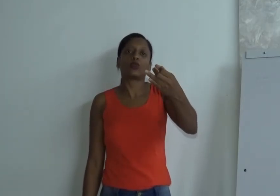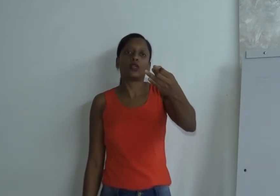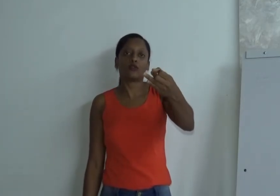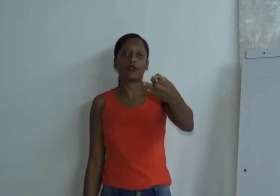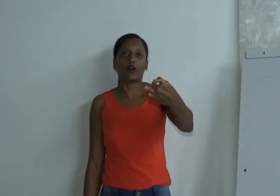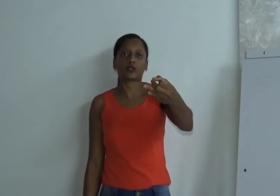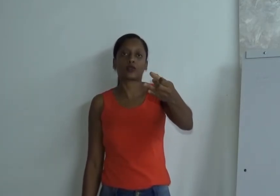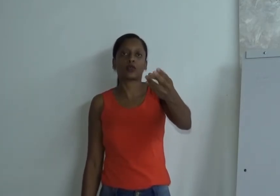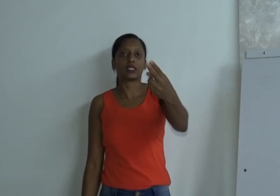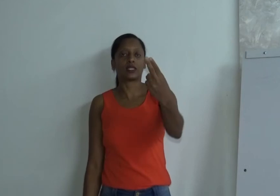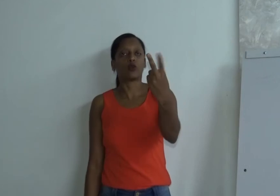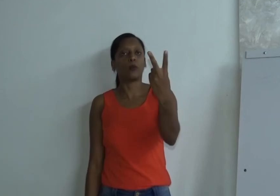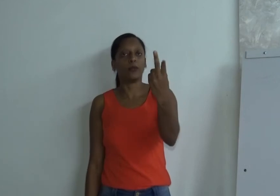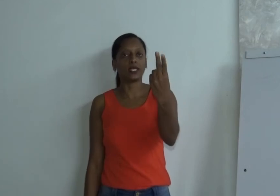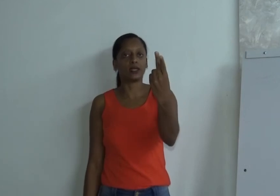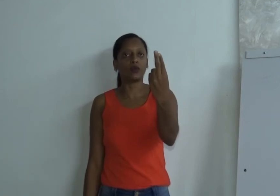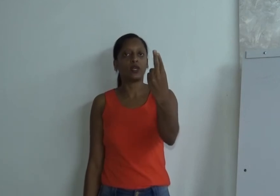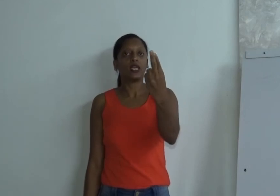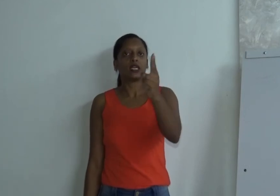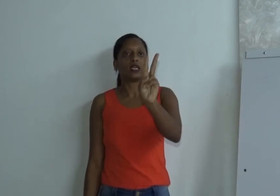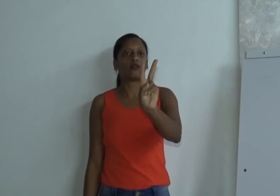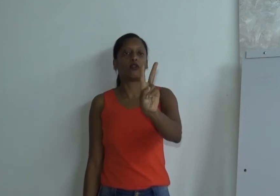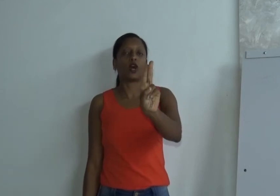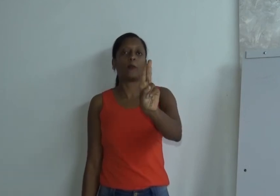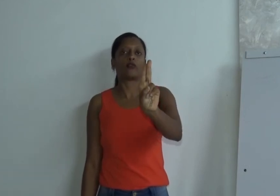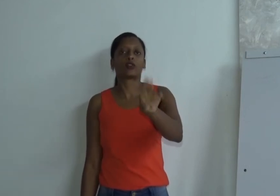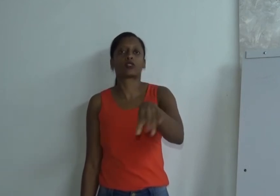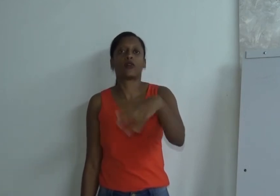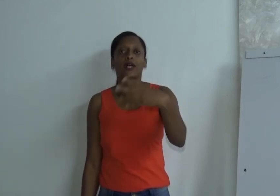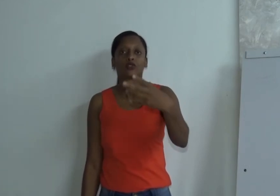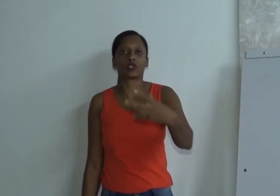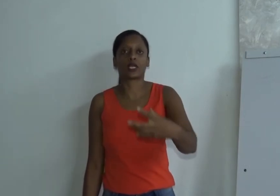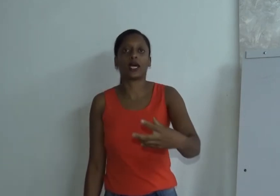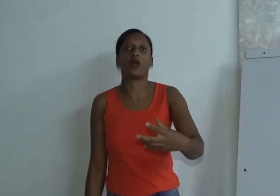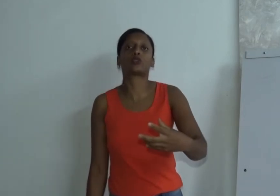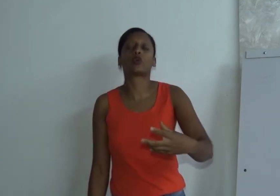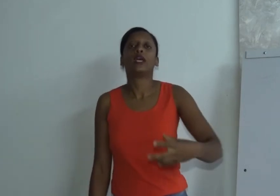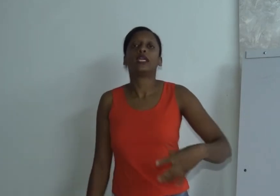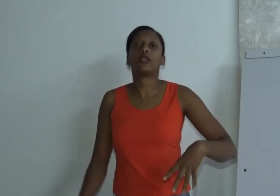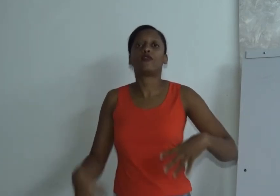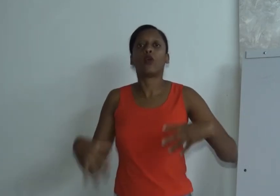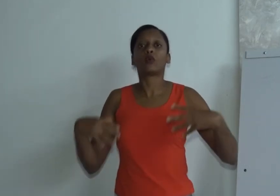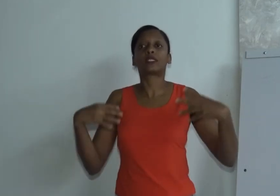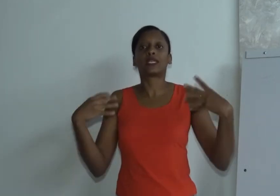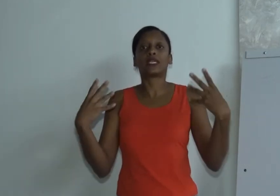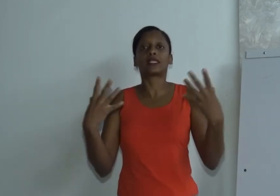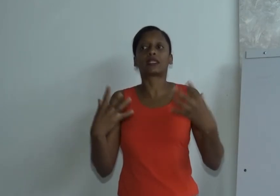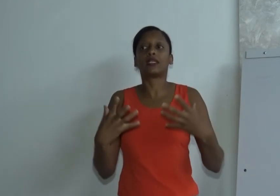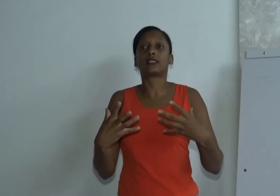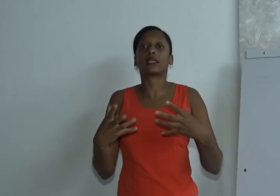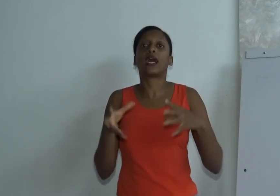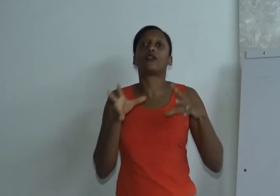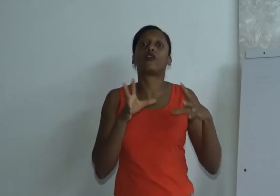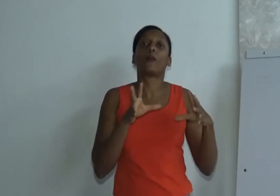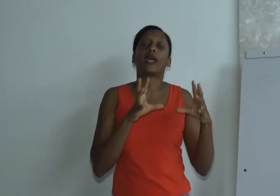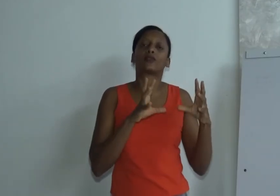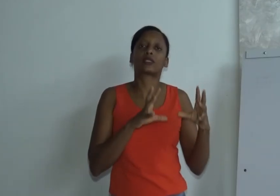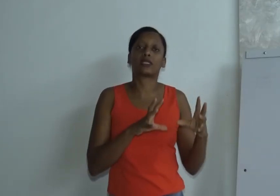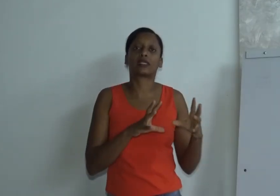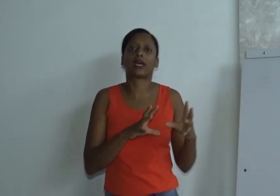e fósforo, que se combinam e formam fosfato de cálcio que vão se cristalizar e formar os